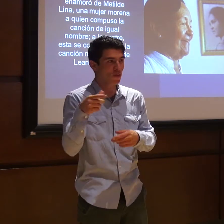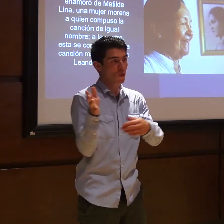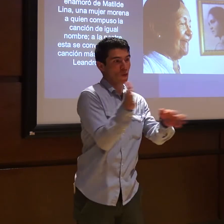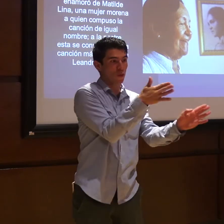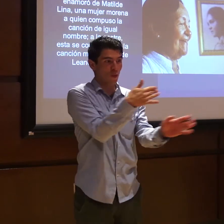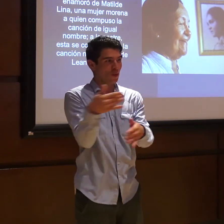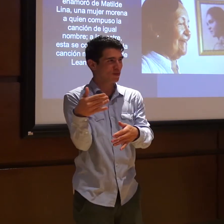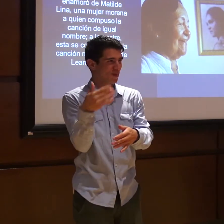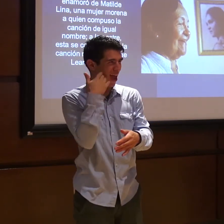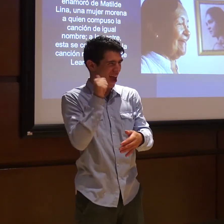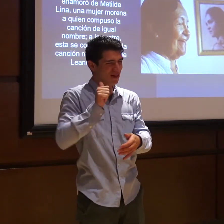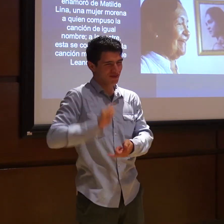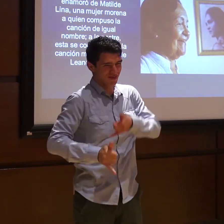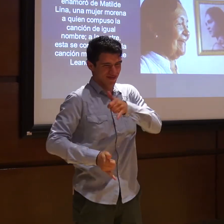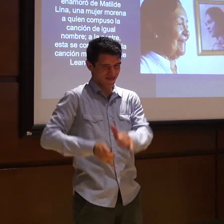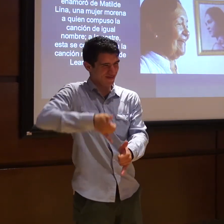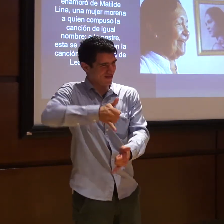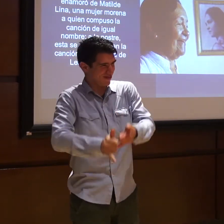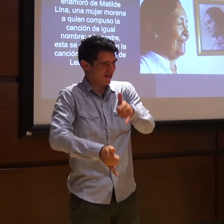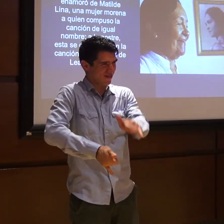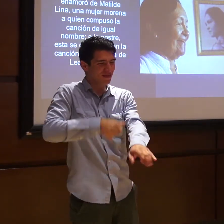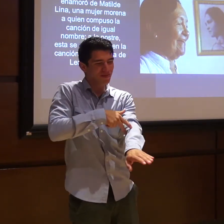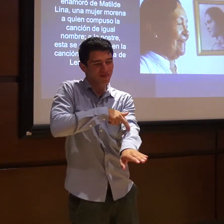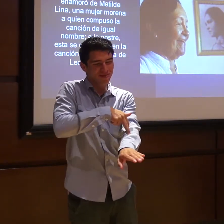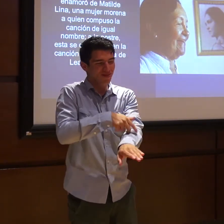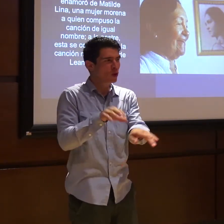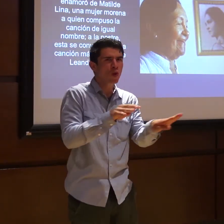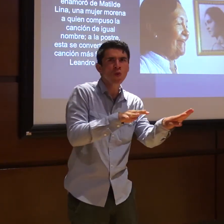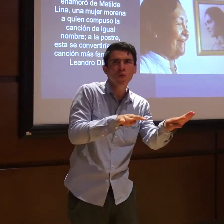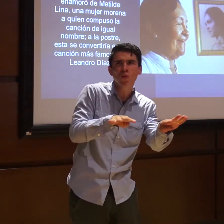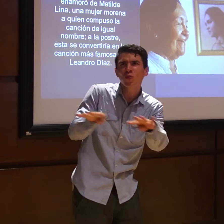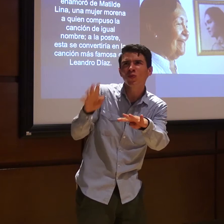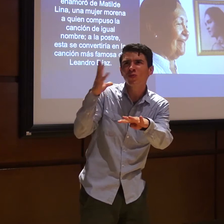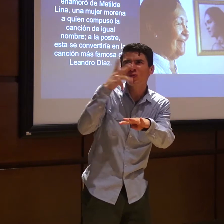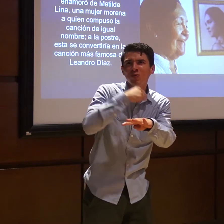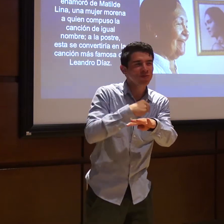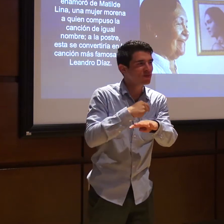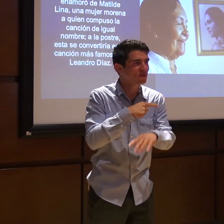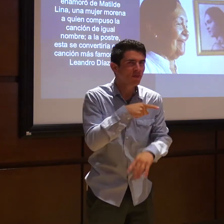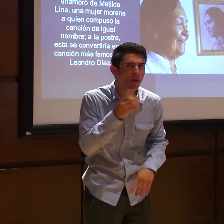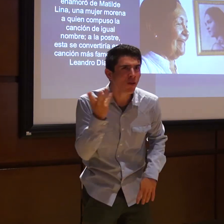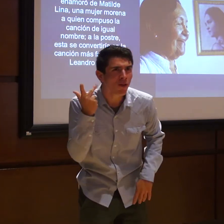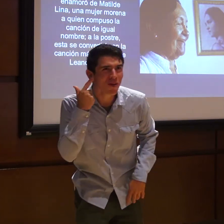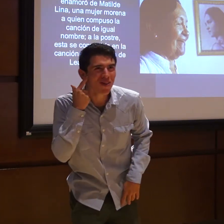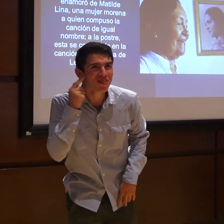enamoradizo. Su hijo comentaba que era enamoradizo, le gustaban, obvio, mucho las mujeres, y siempre